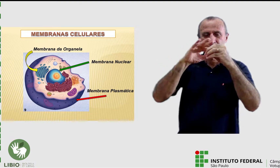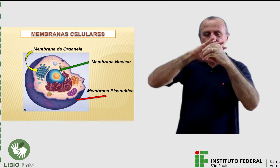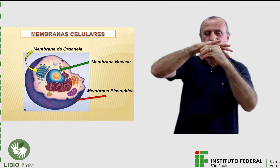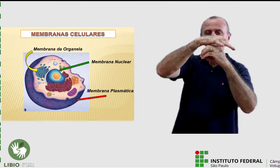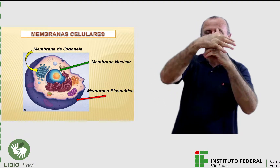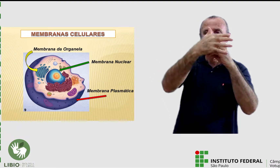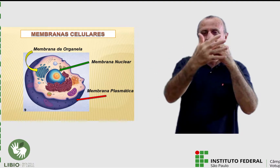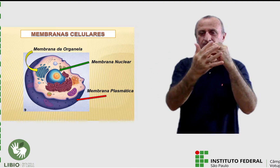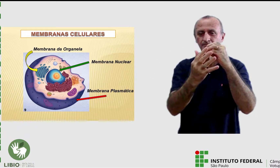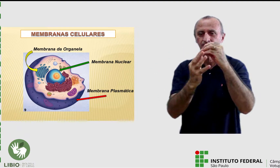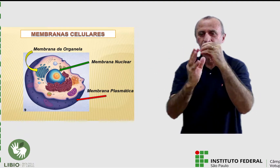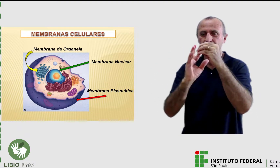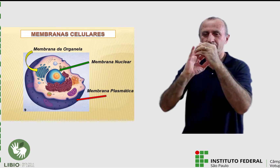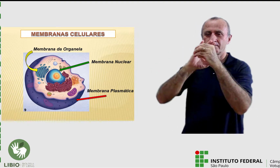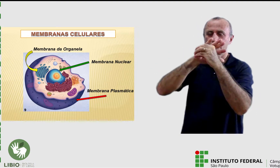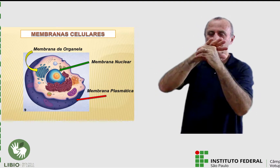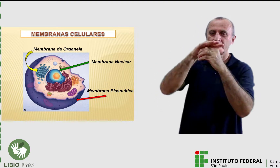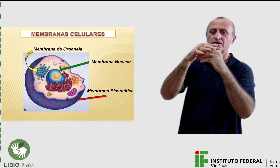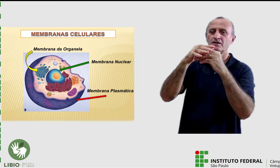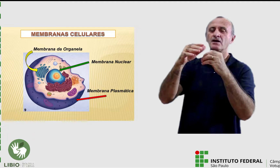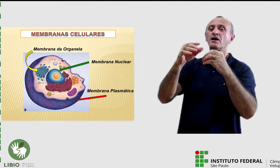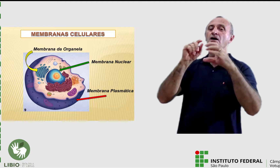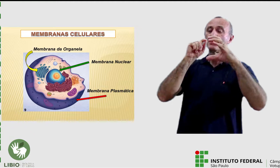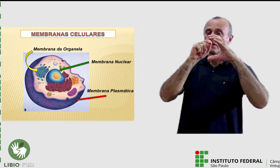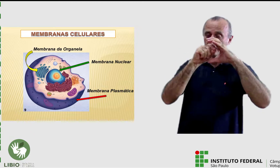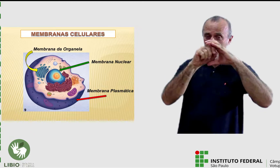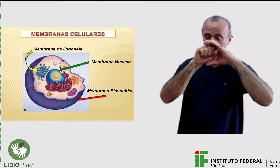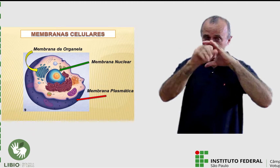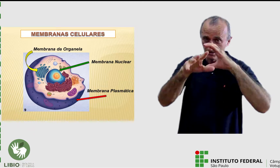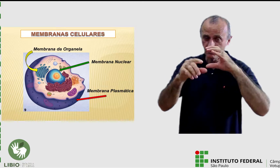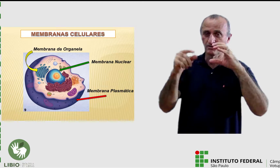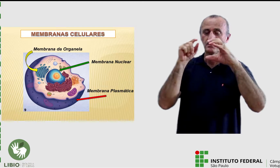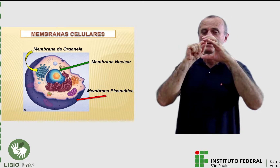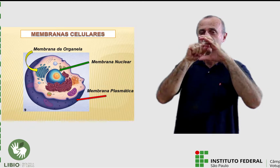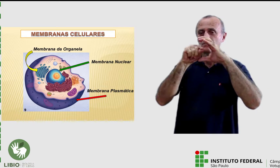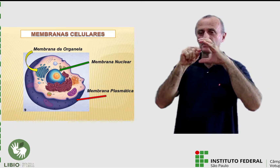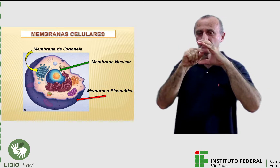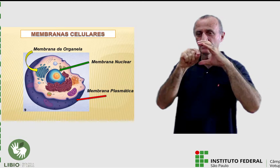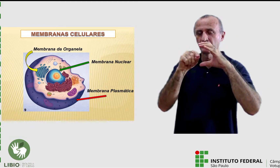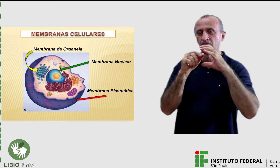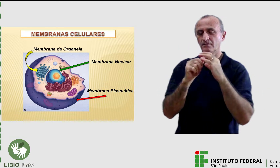célula e está presente tanto nos eucariotos como nos procariotos.